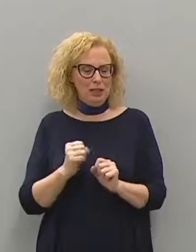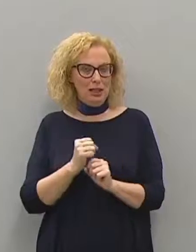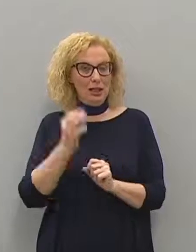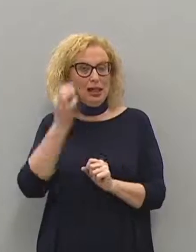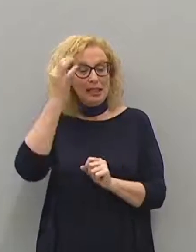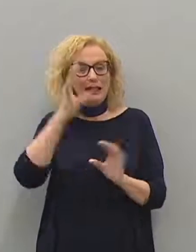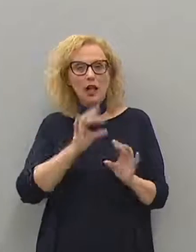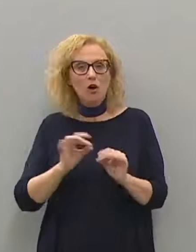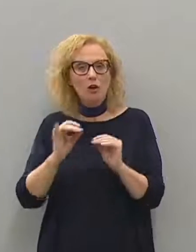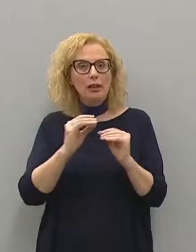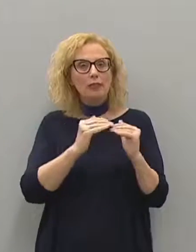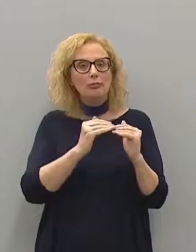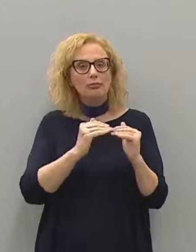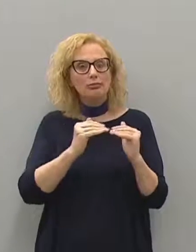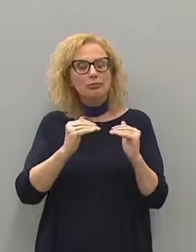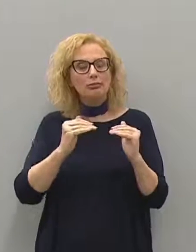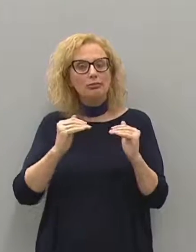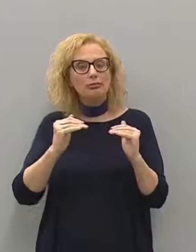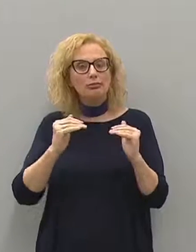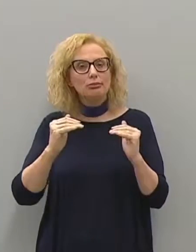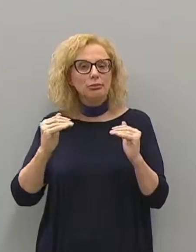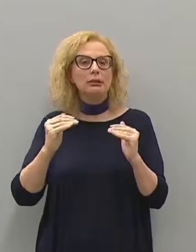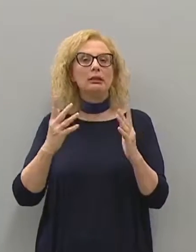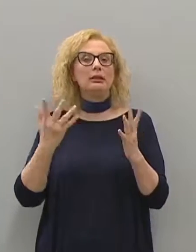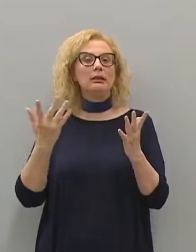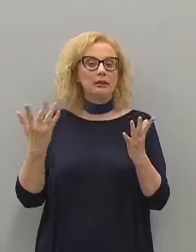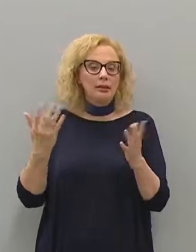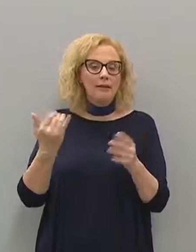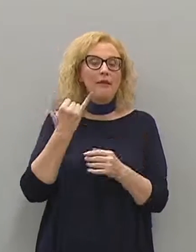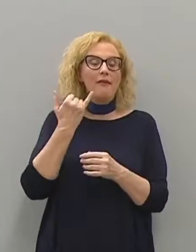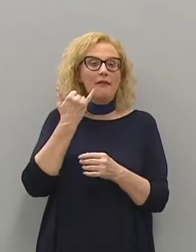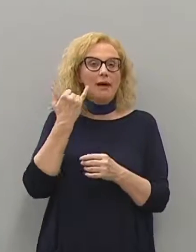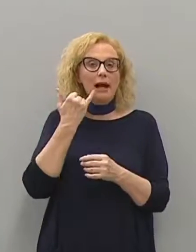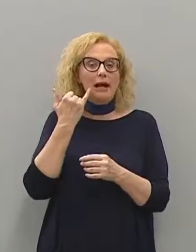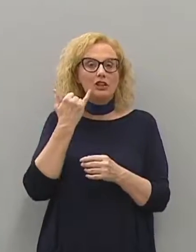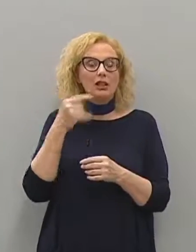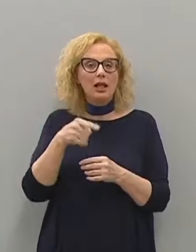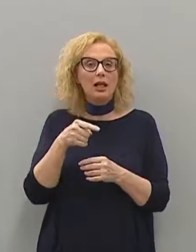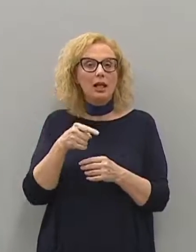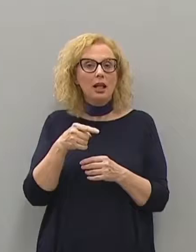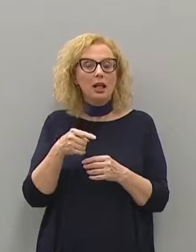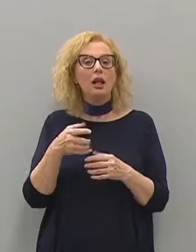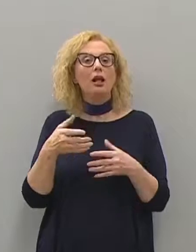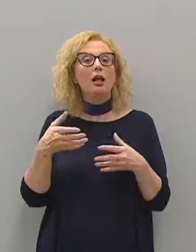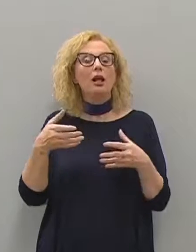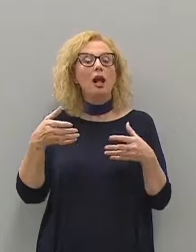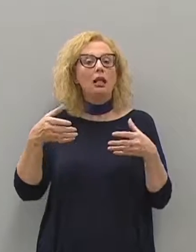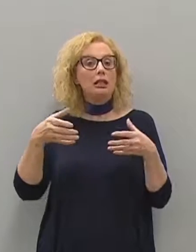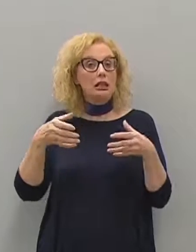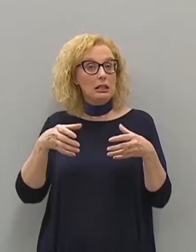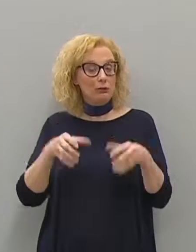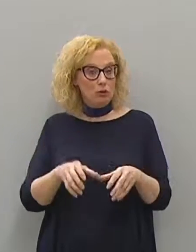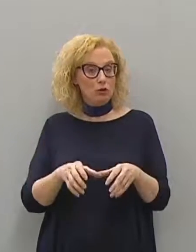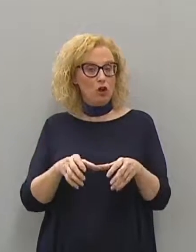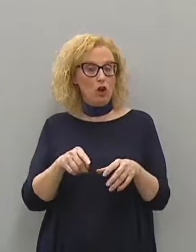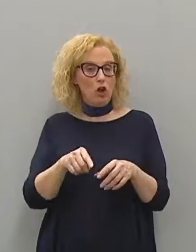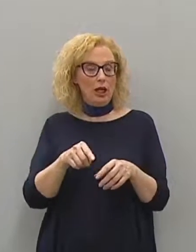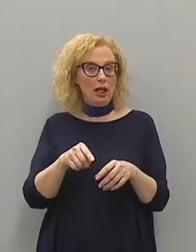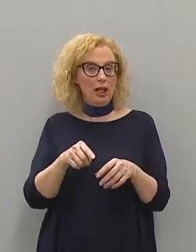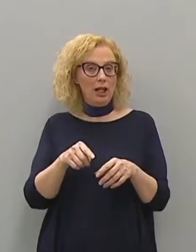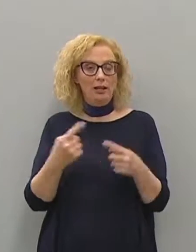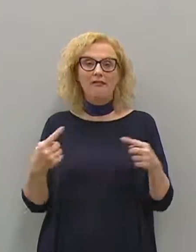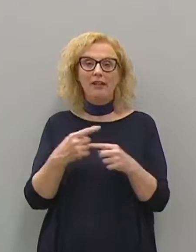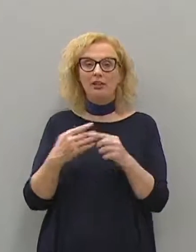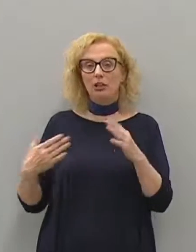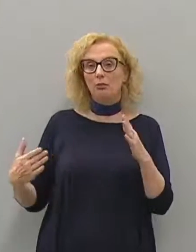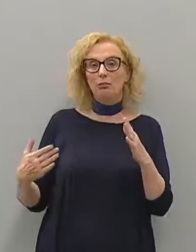costante probabilmente avremo ha avuto un numero diciamo minore rispetto a questo piccolo pesante che abbiamo